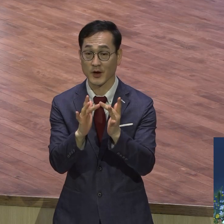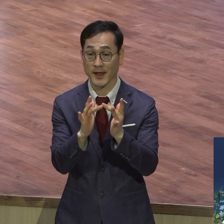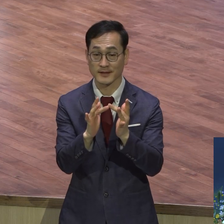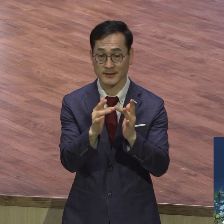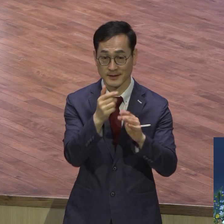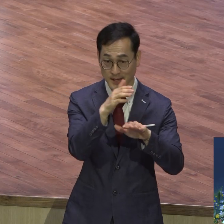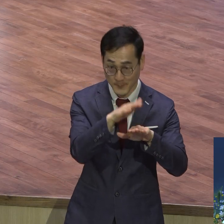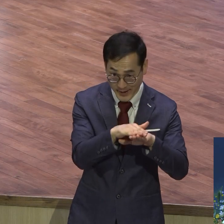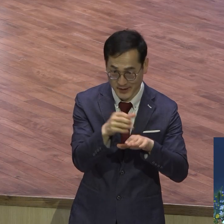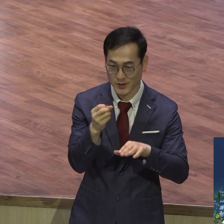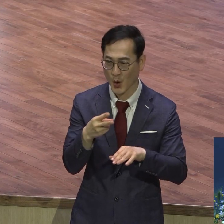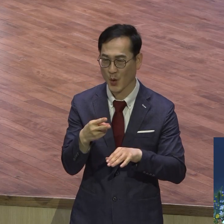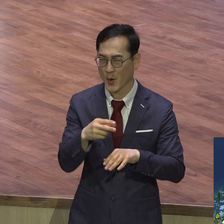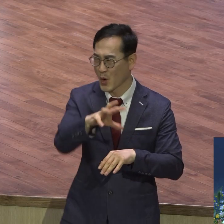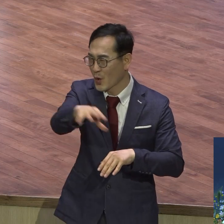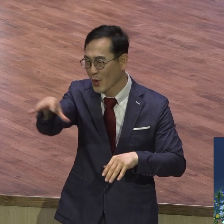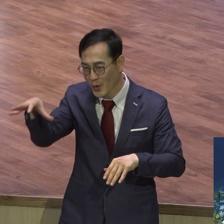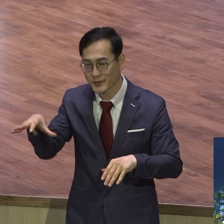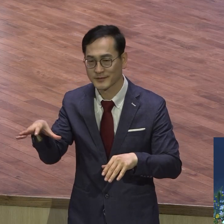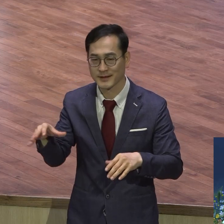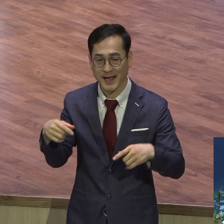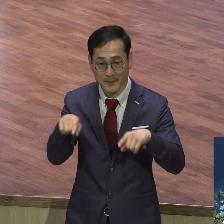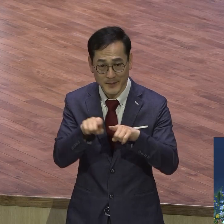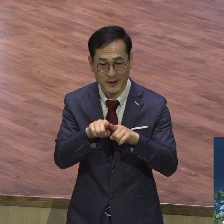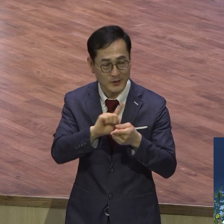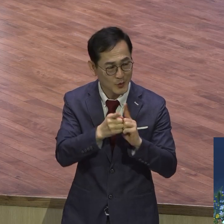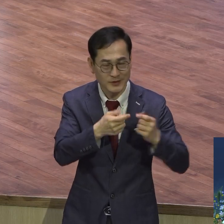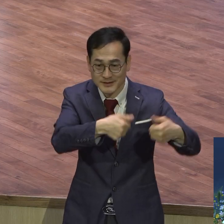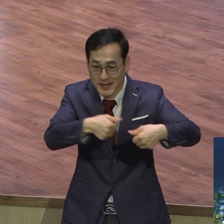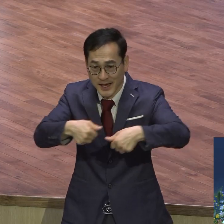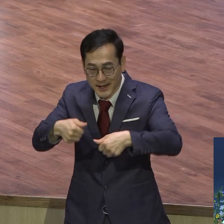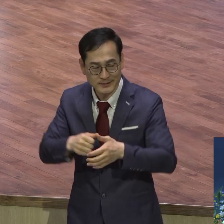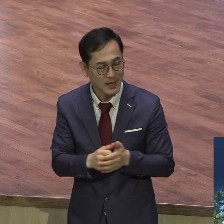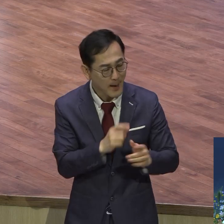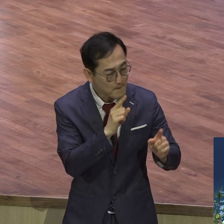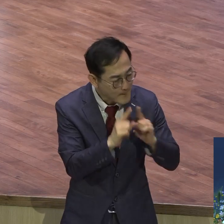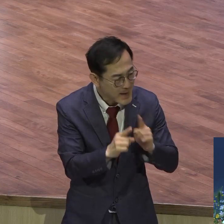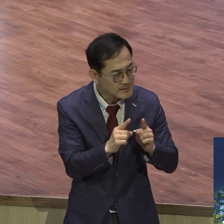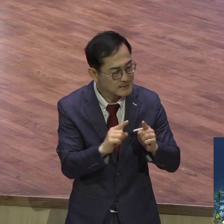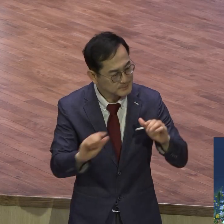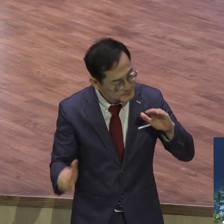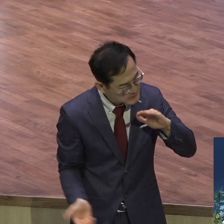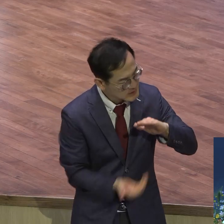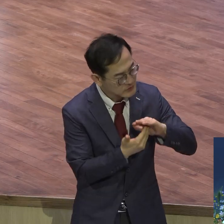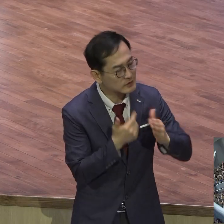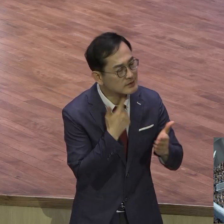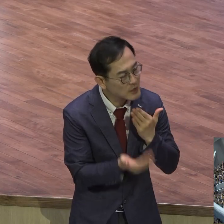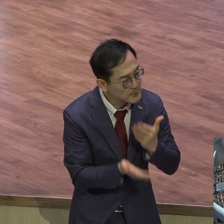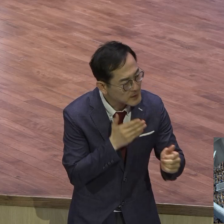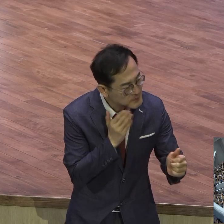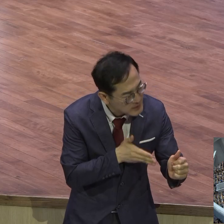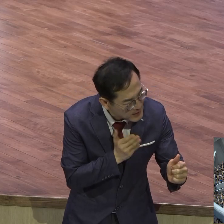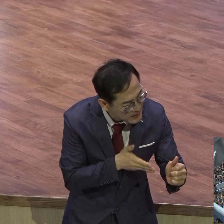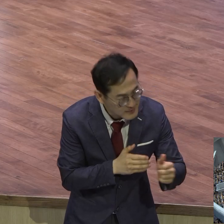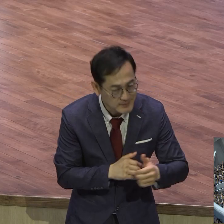성도들 또 해외 성도들 같이 서로 다 옆에 사람 인사합시다. 말씀 성취를 체험합시다.